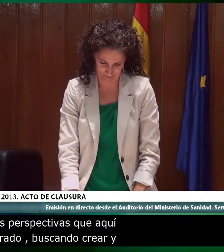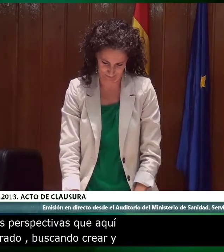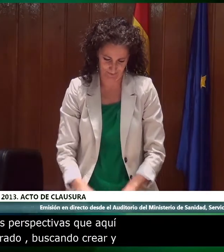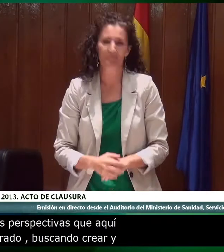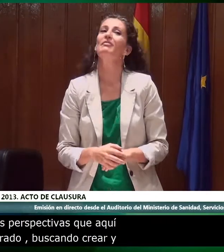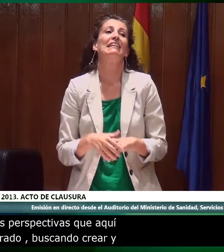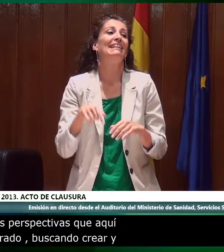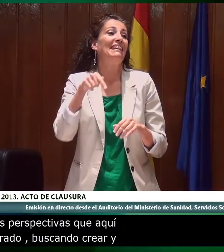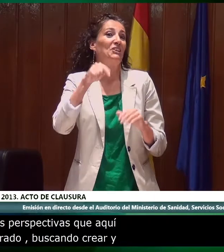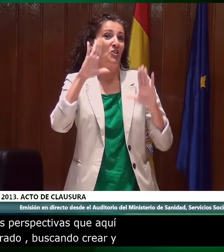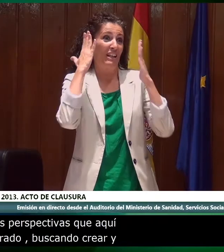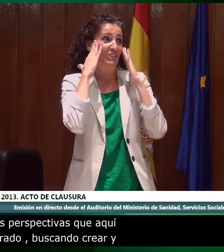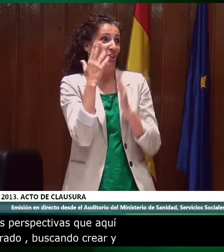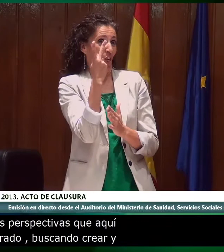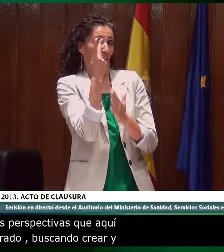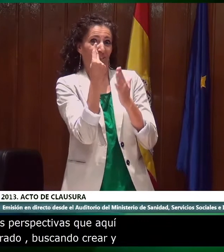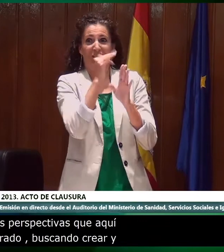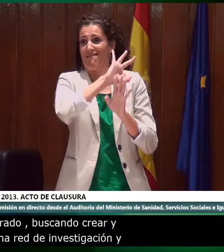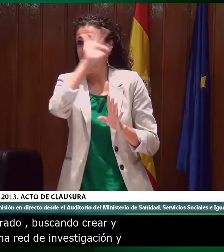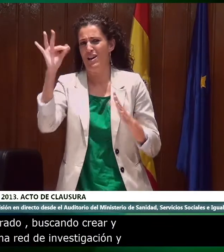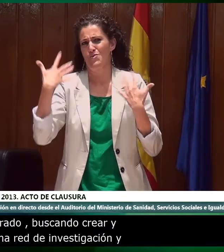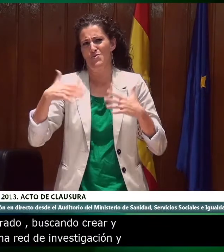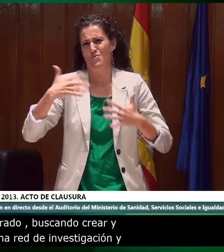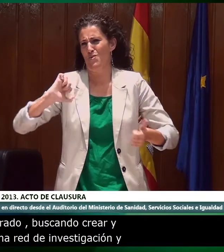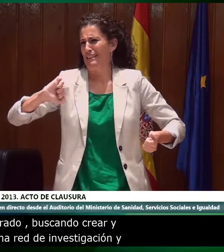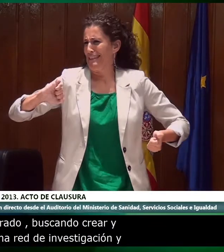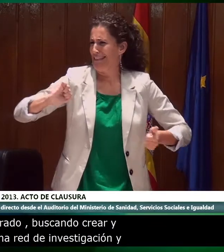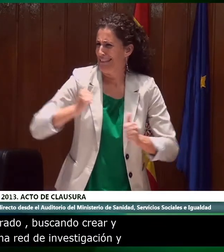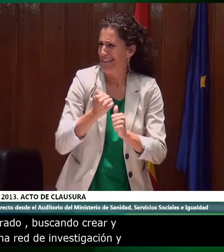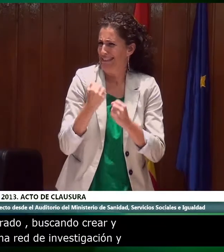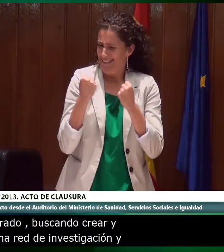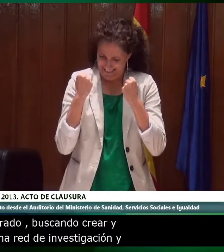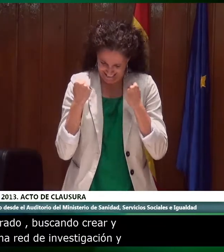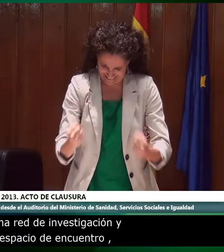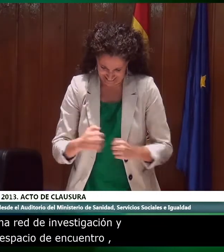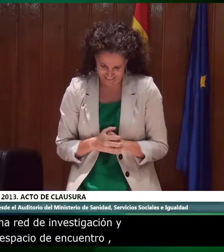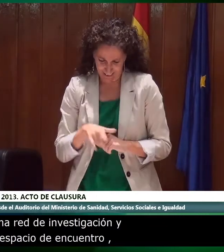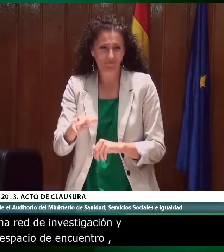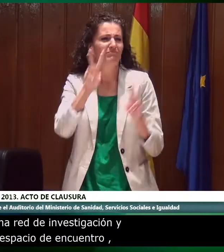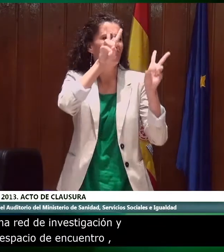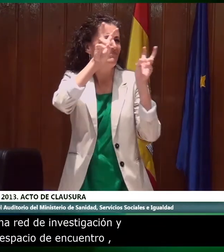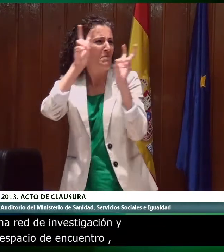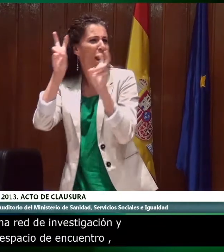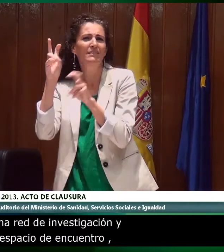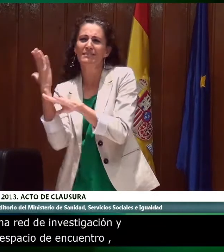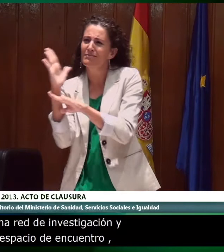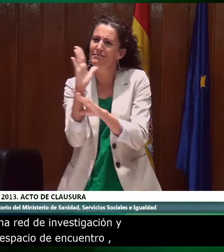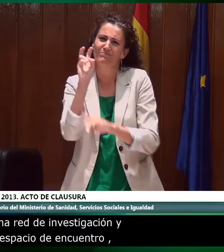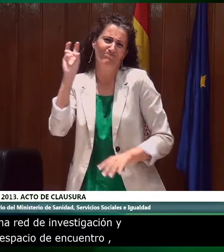experiencias durante estas dos jornadas muy intensas se han tratado